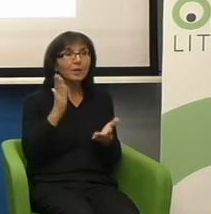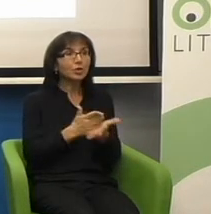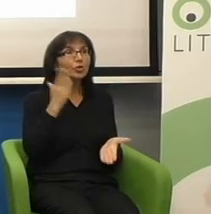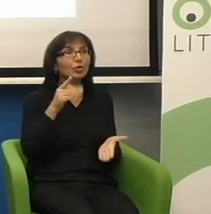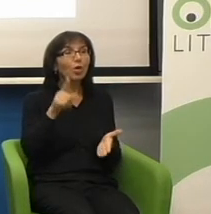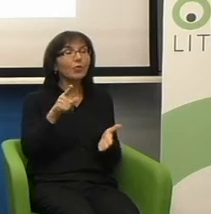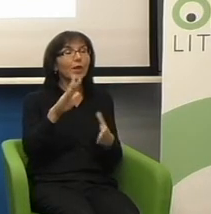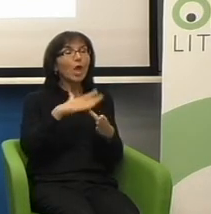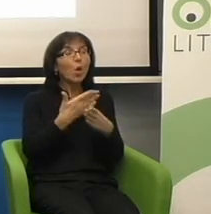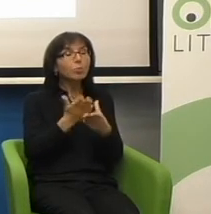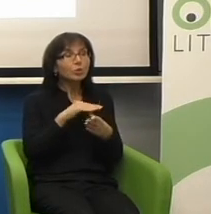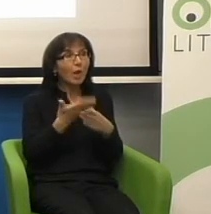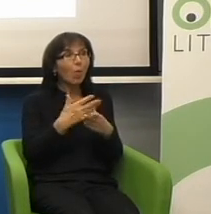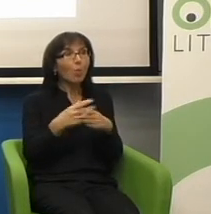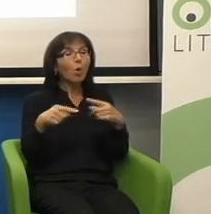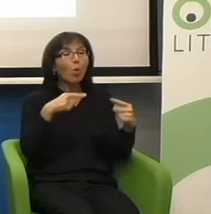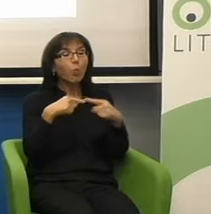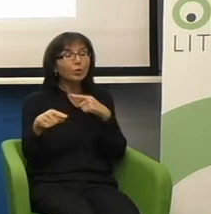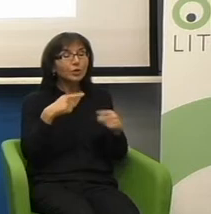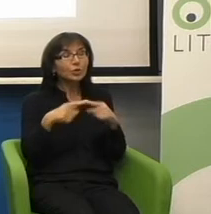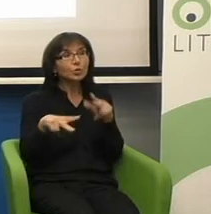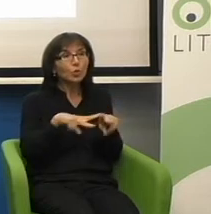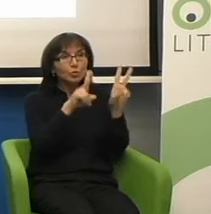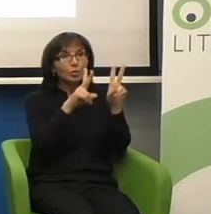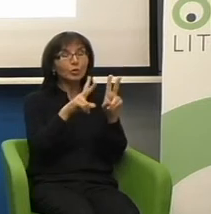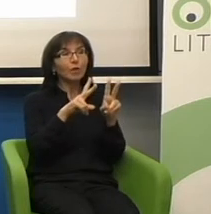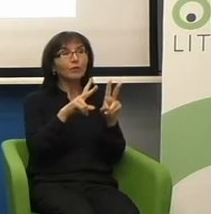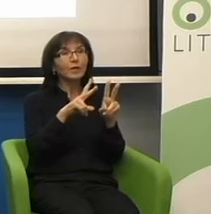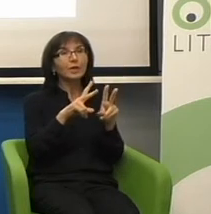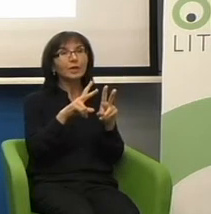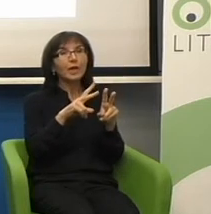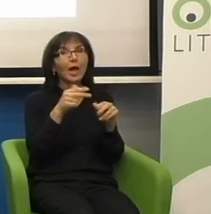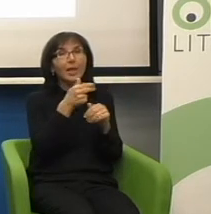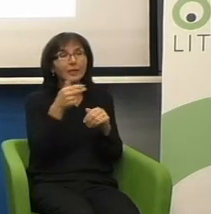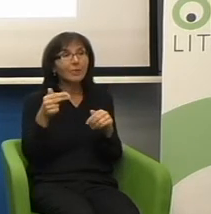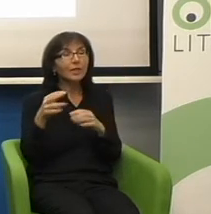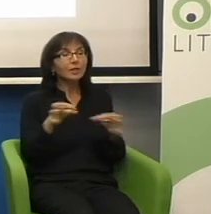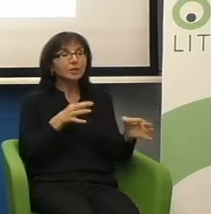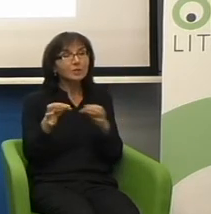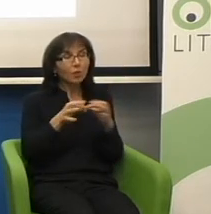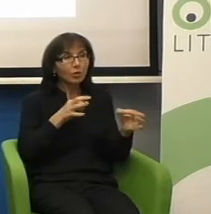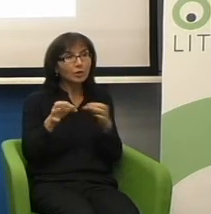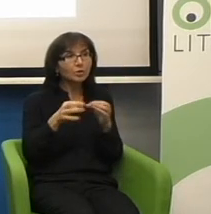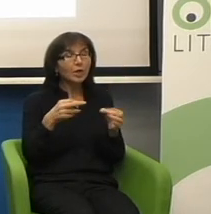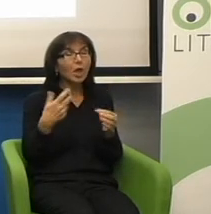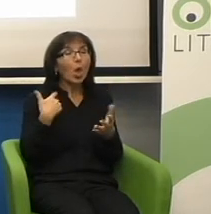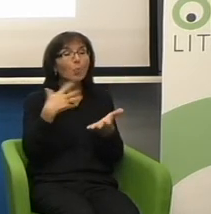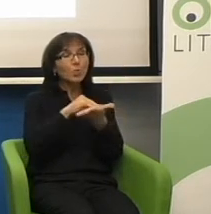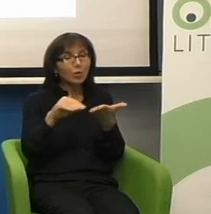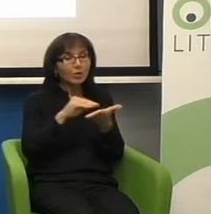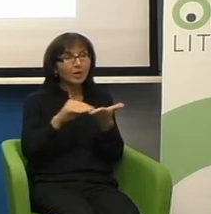przełom ustrojowy, ten przełom polityczny, aczkolwiek kontekst historyczny, sama biografia naszej